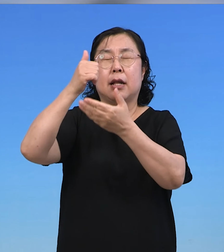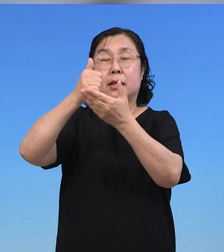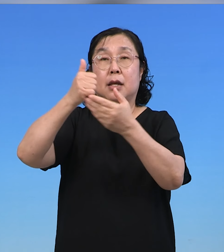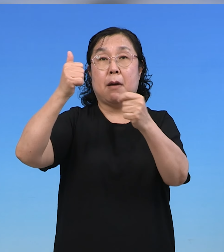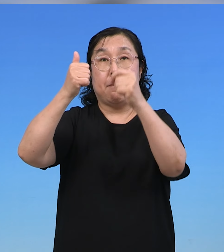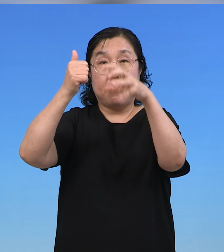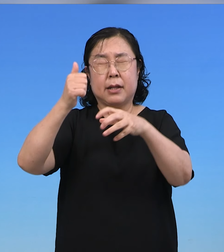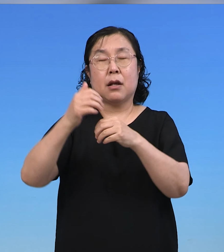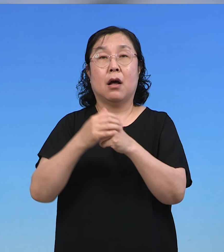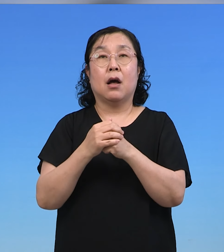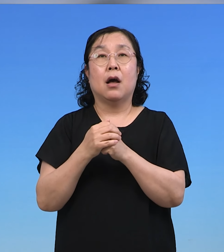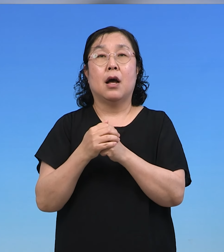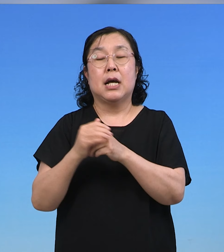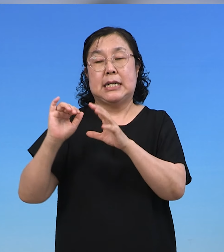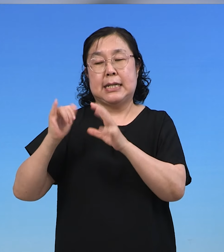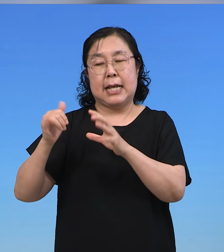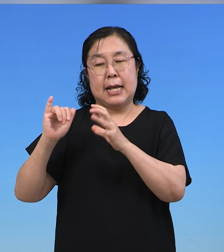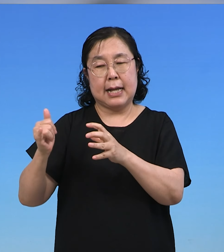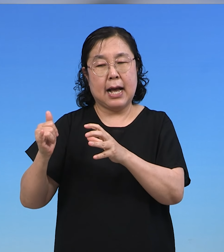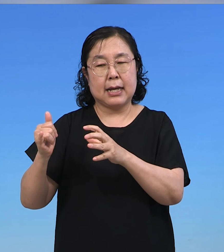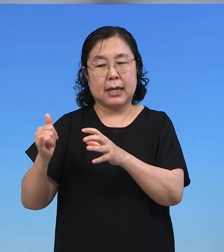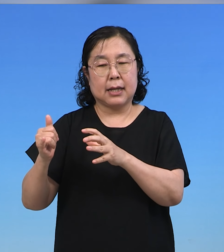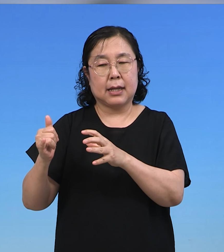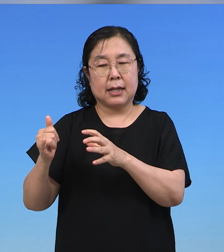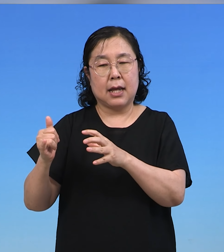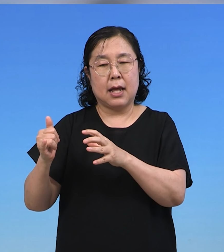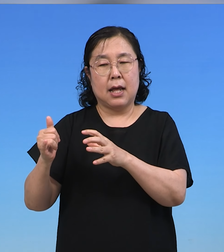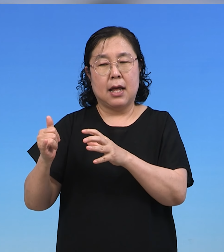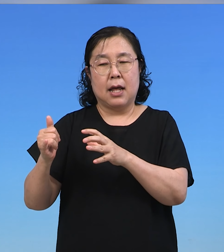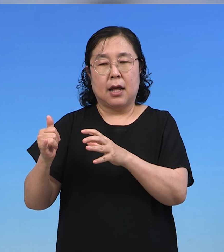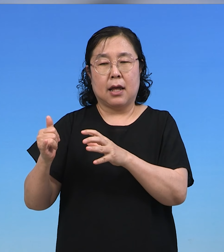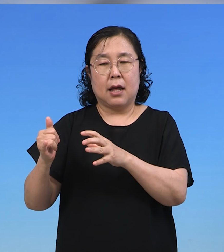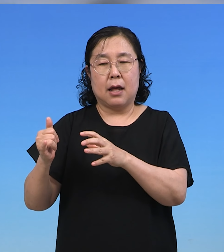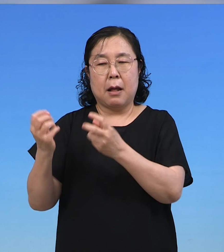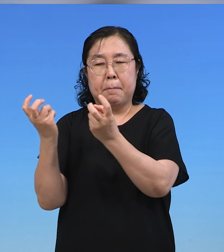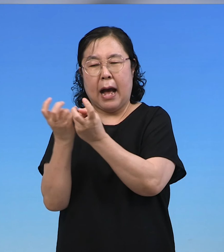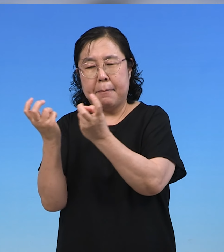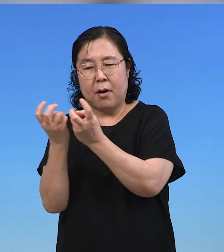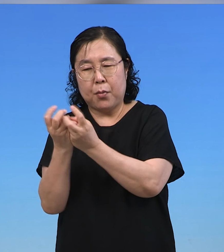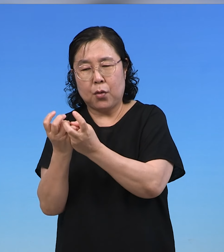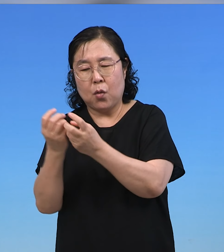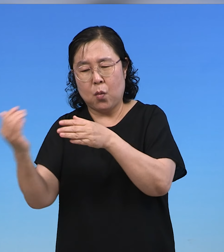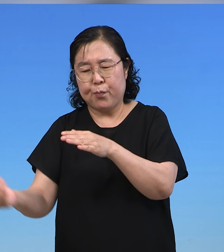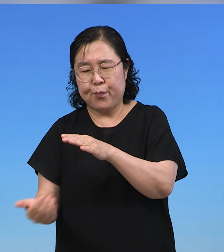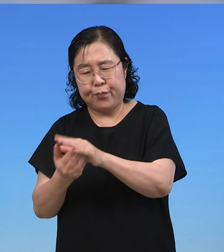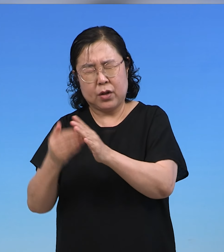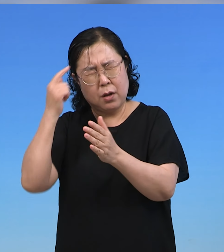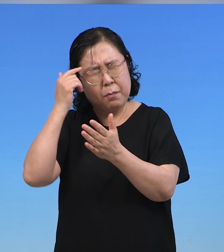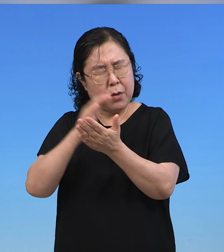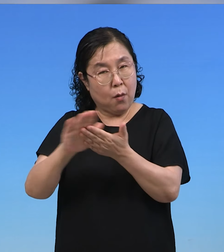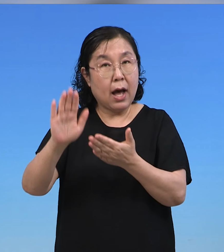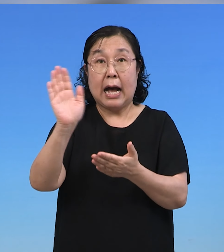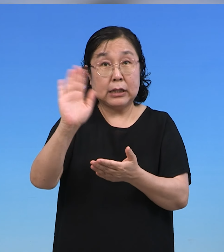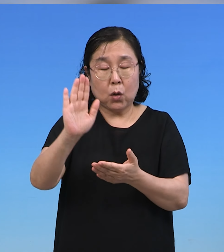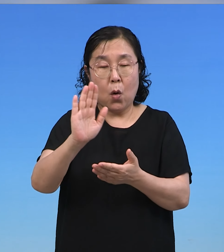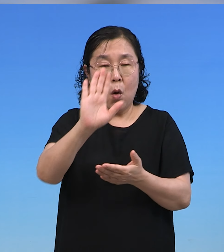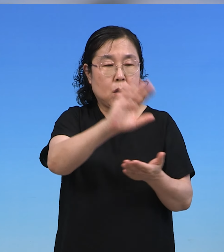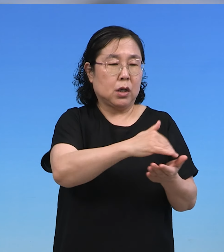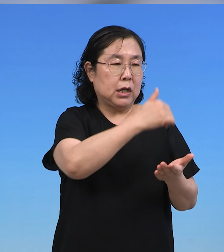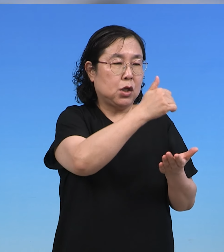앞에서 이제 이런 세상의 논리로 이루어지는 평화가 아니라 그리스도의 십자가를 통해서 얻게 된